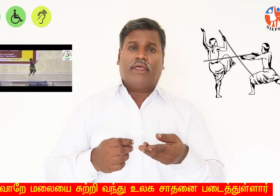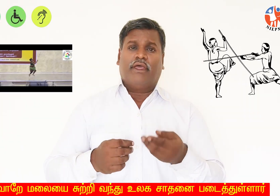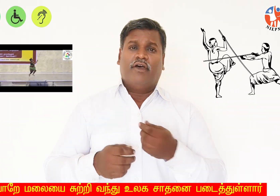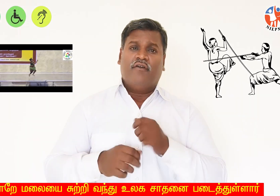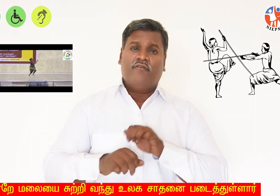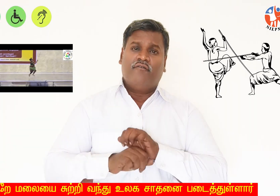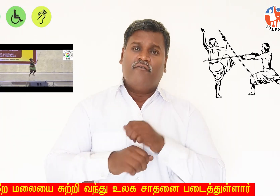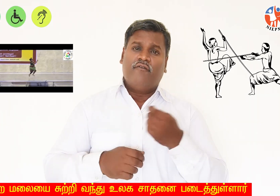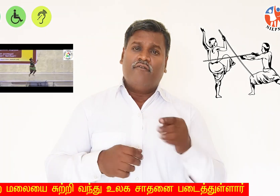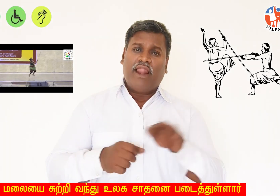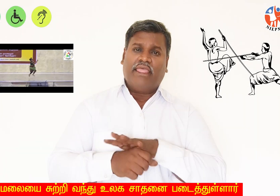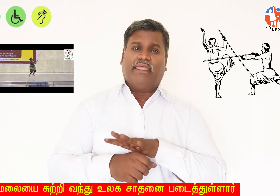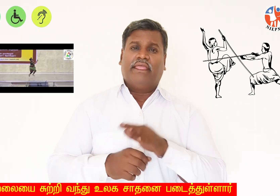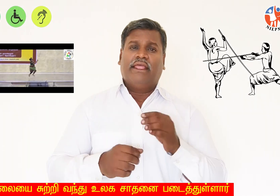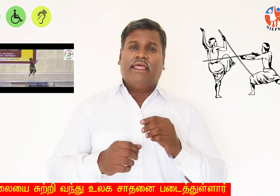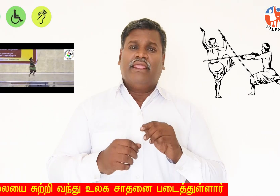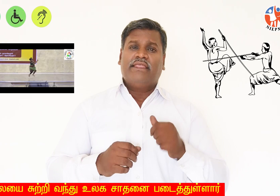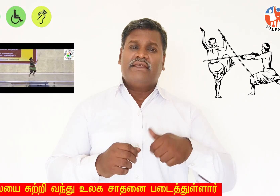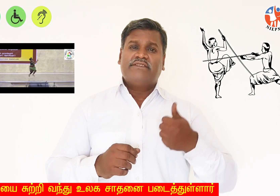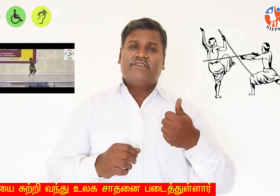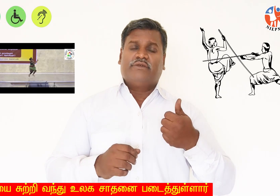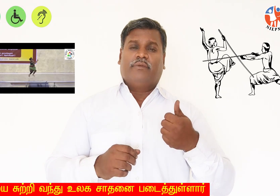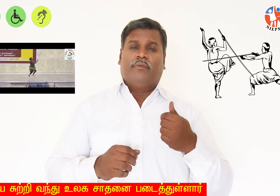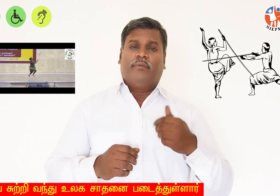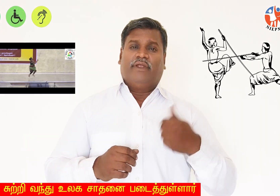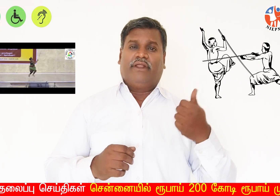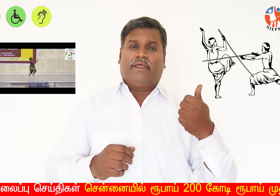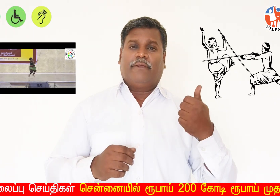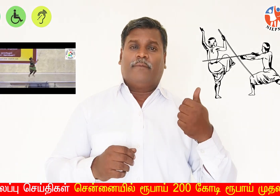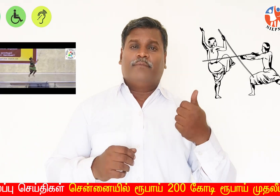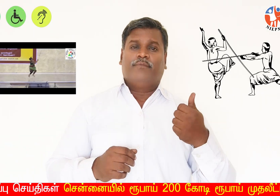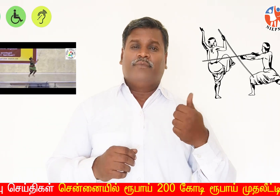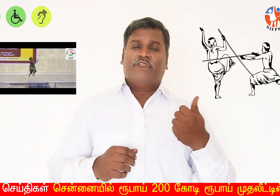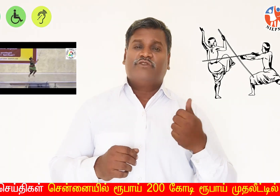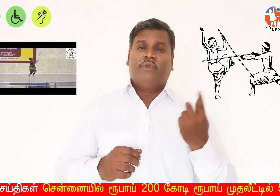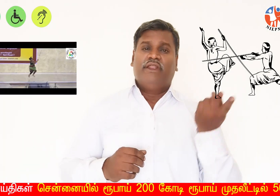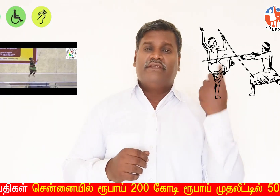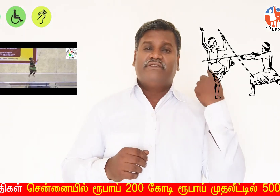சுற்றியவாறே மலையை சுற்றி வந்து உலக சாதனை படைத்துள்ளார்.